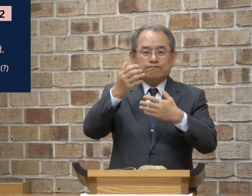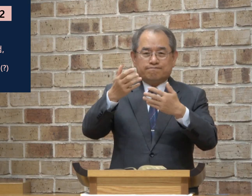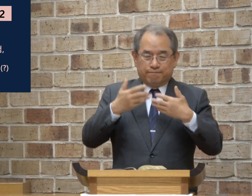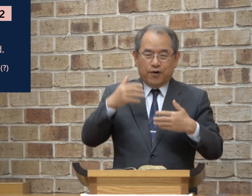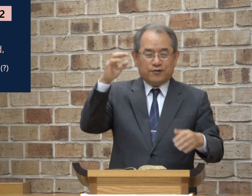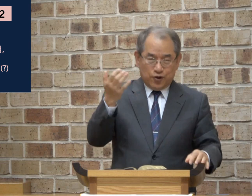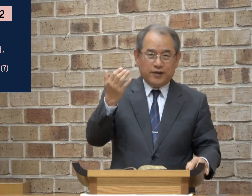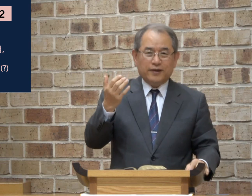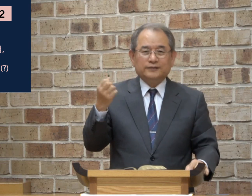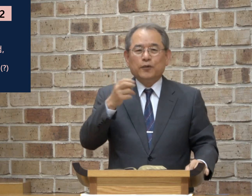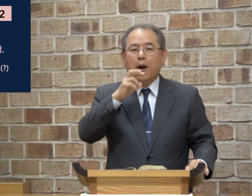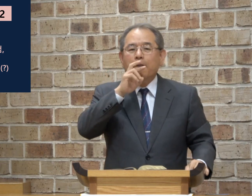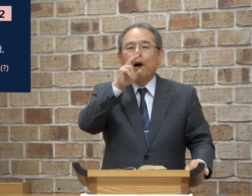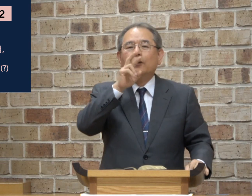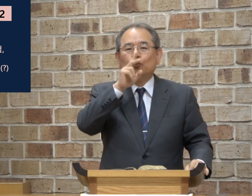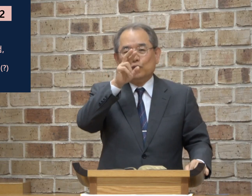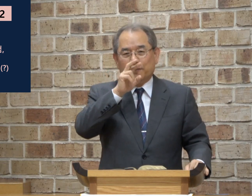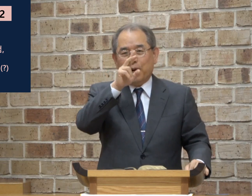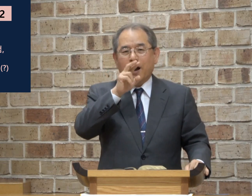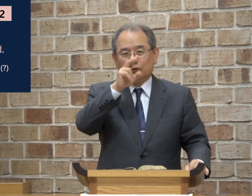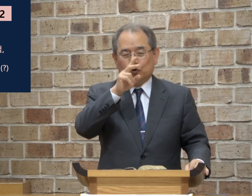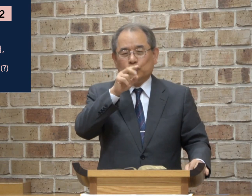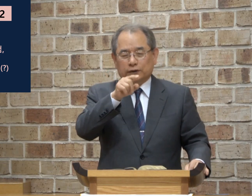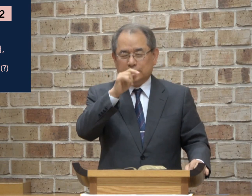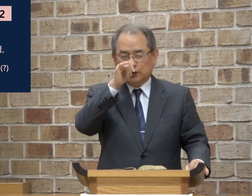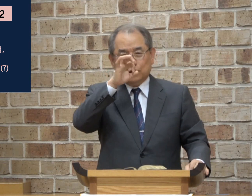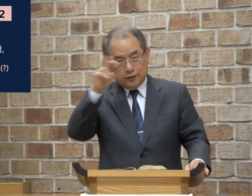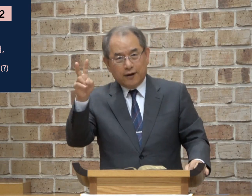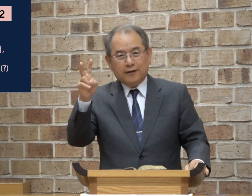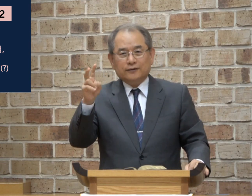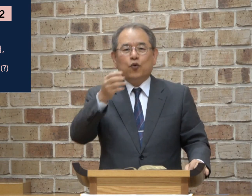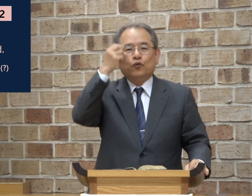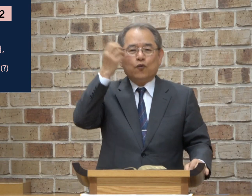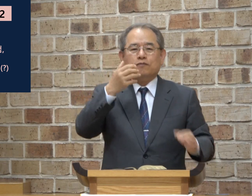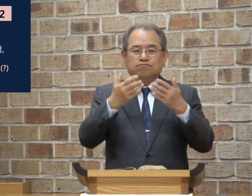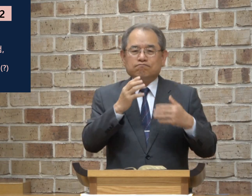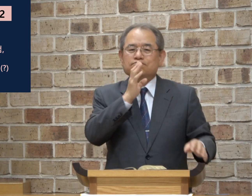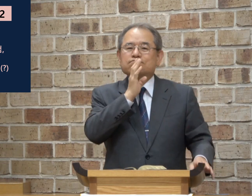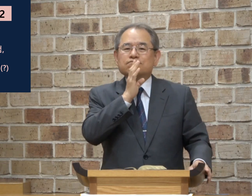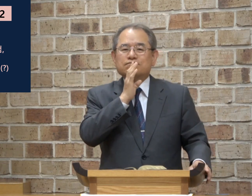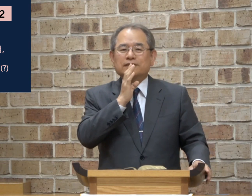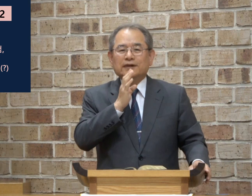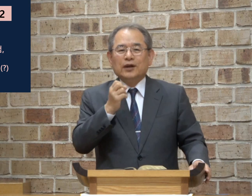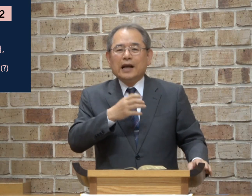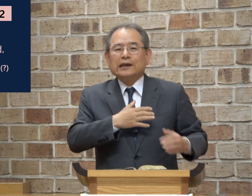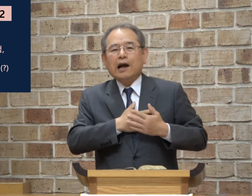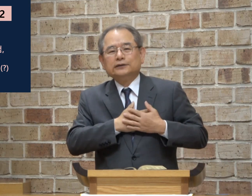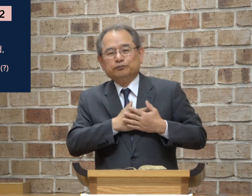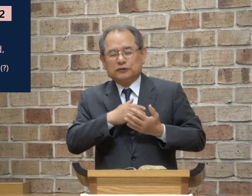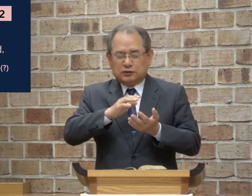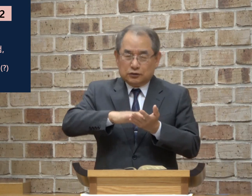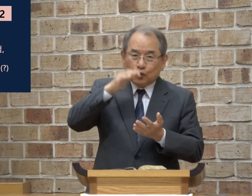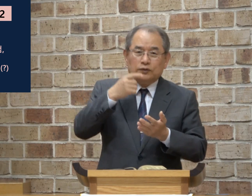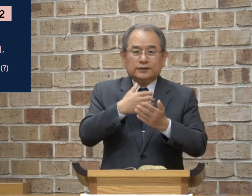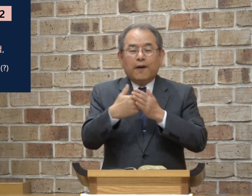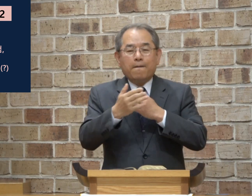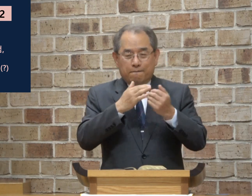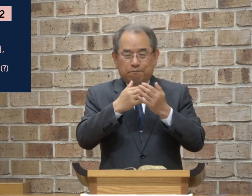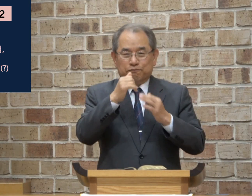기도를 오래 하면 성령 받은 것이다. 방언을 해야 성령 받은 것이다. 가슴이 뜨거워지는